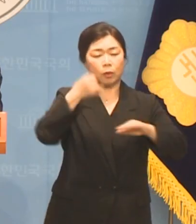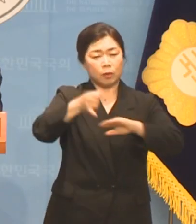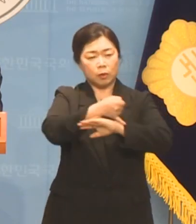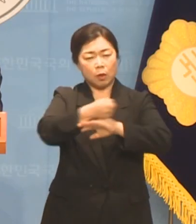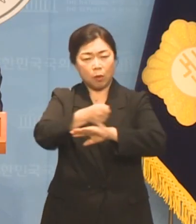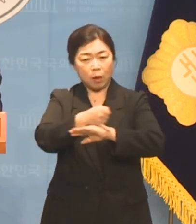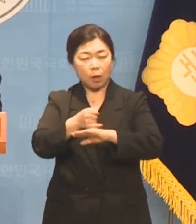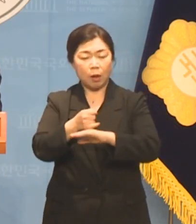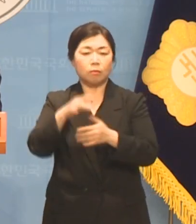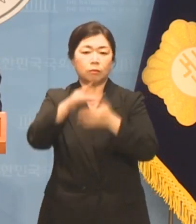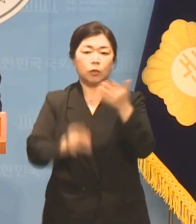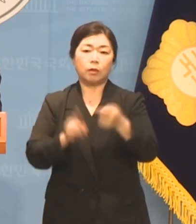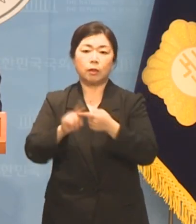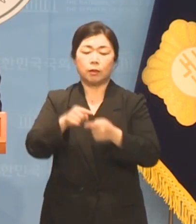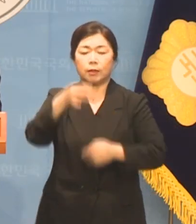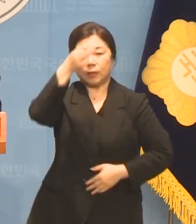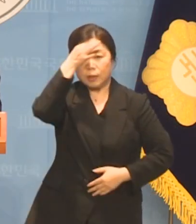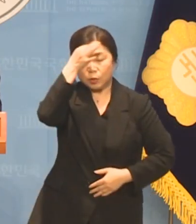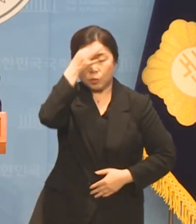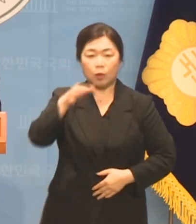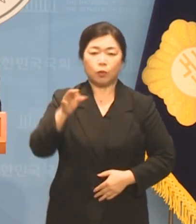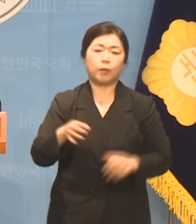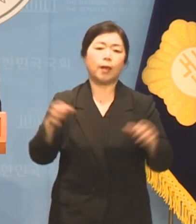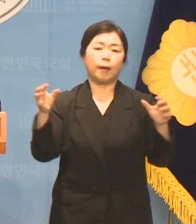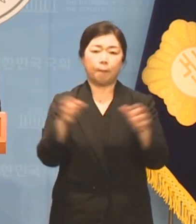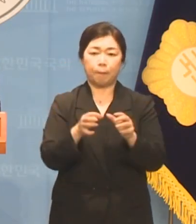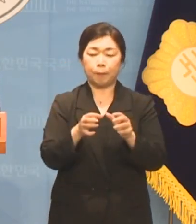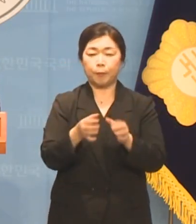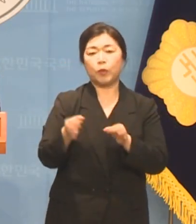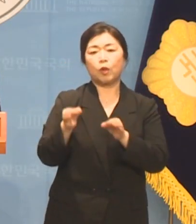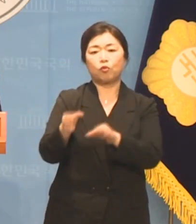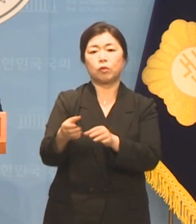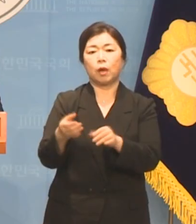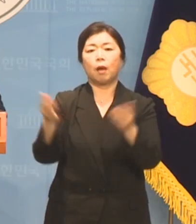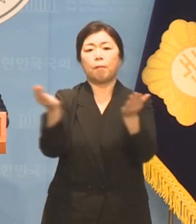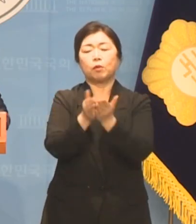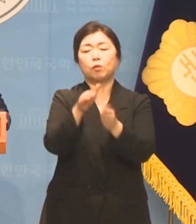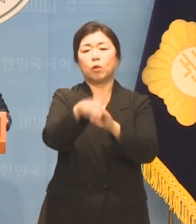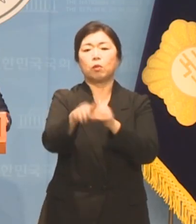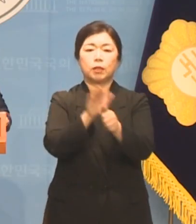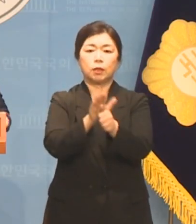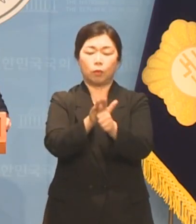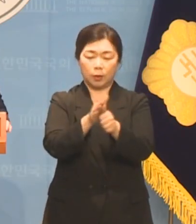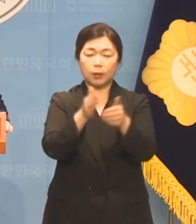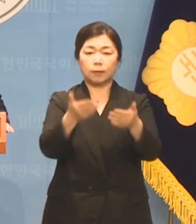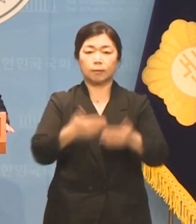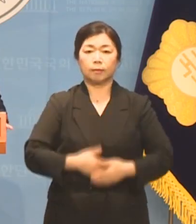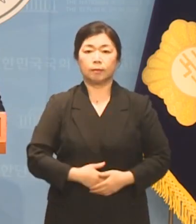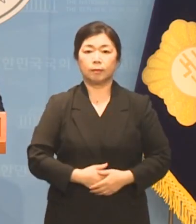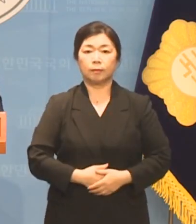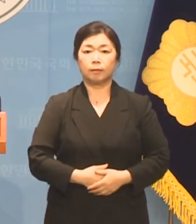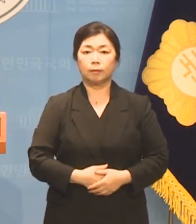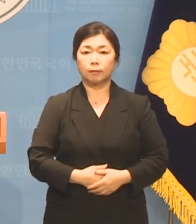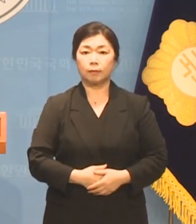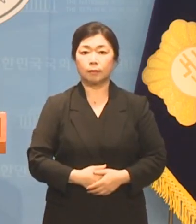프로젝트에 대해서는 기술과 금융이 융합된 맞춤형 지원을 제공하겠습니다.